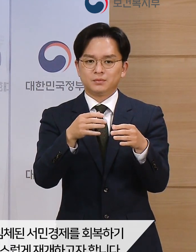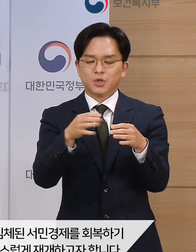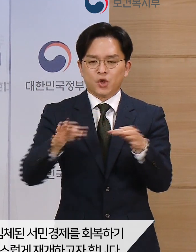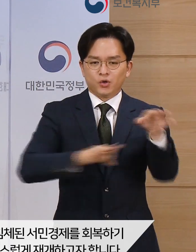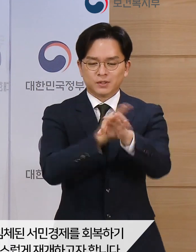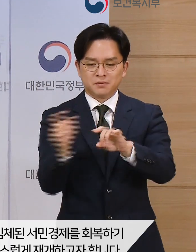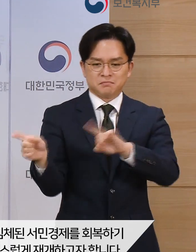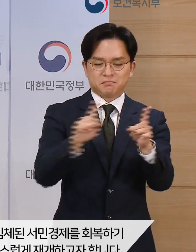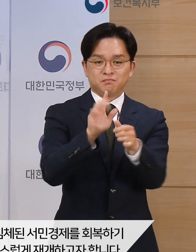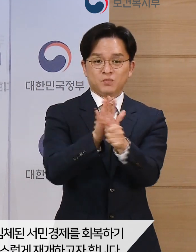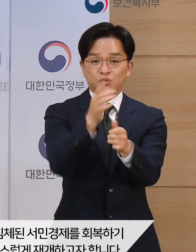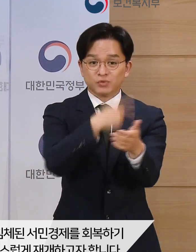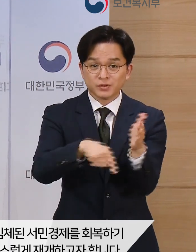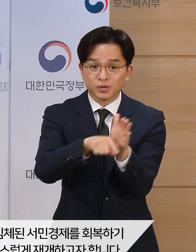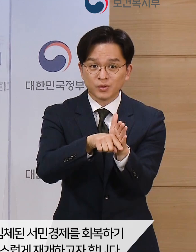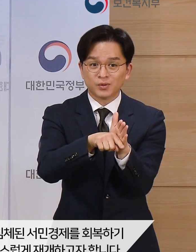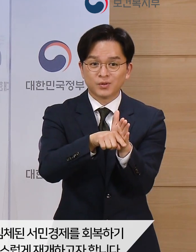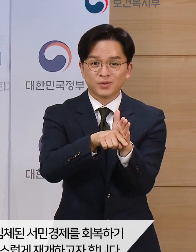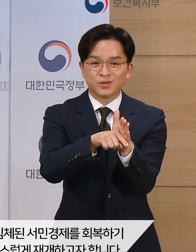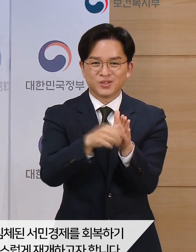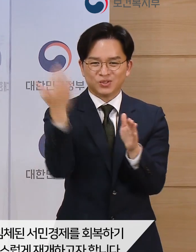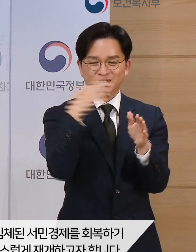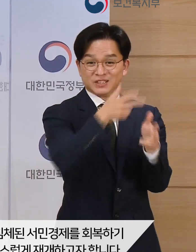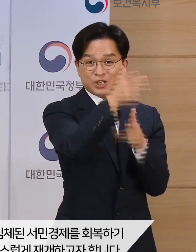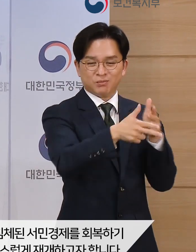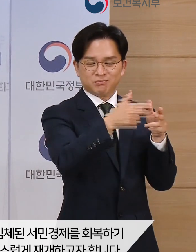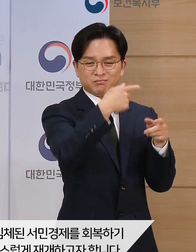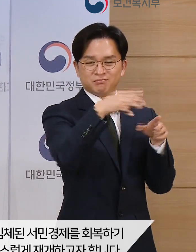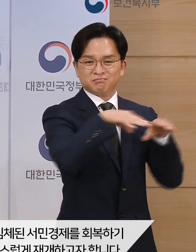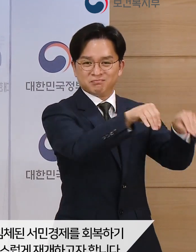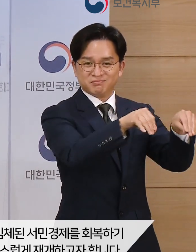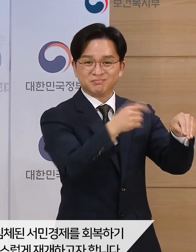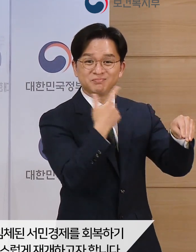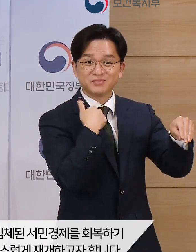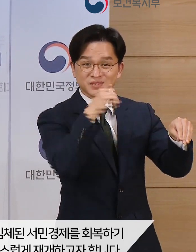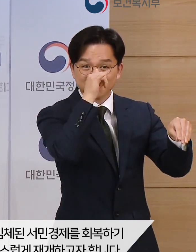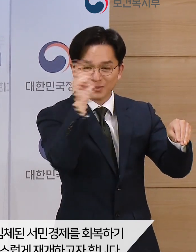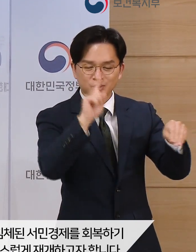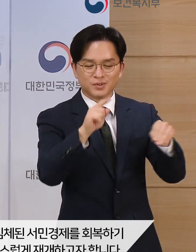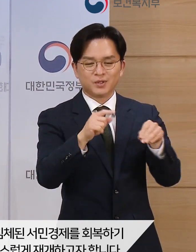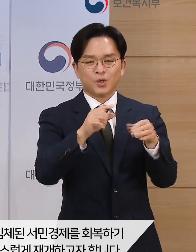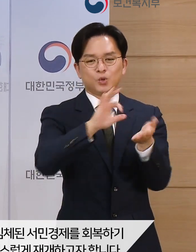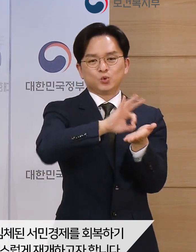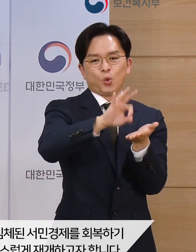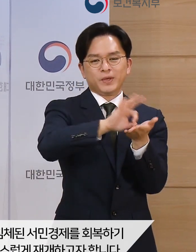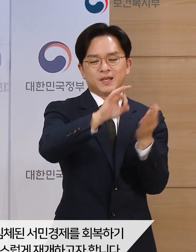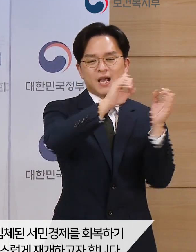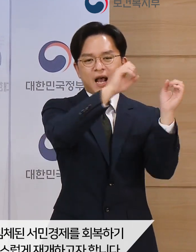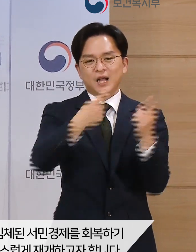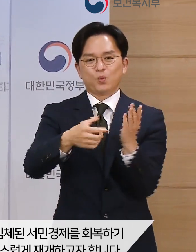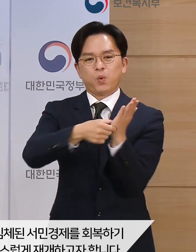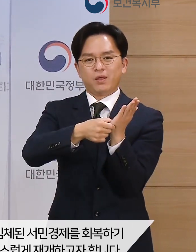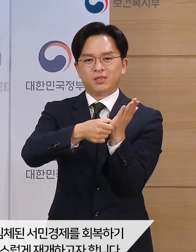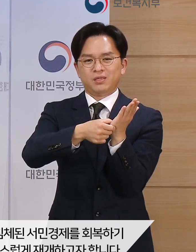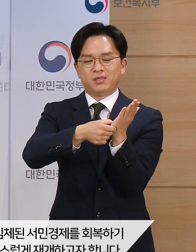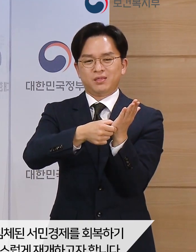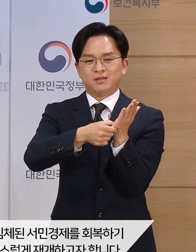그동안 중단되었던 소비 할인권 지원 사업을 조심스럽게 재개하고자 합니다.